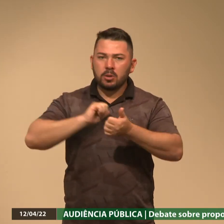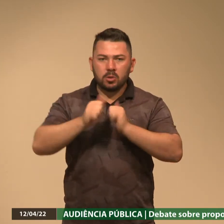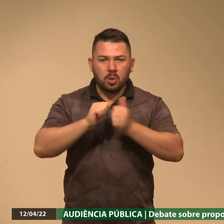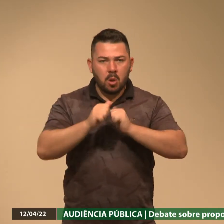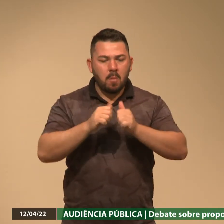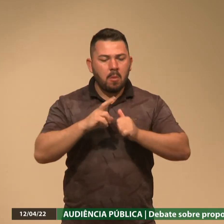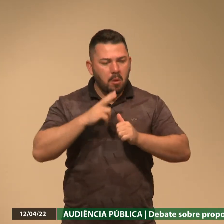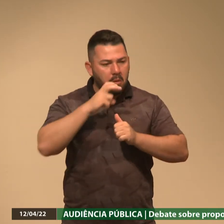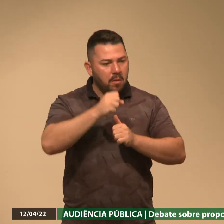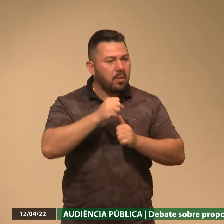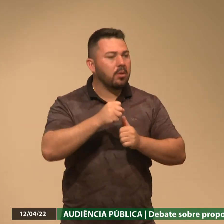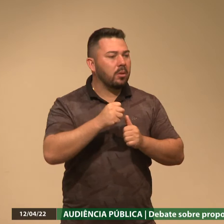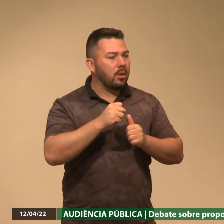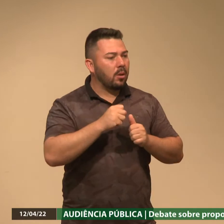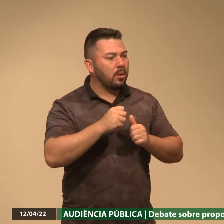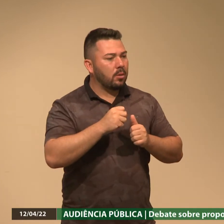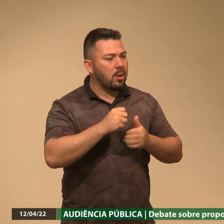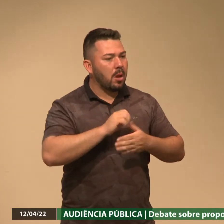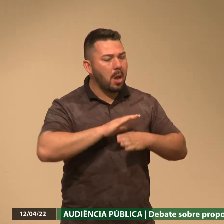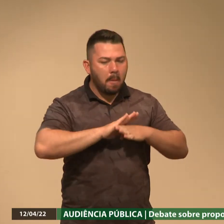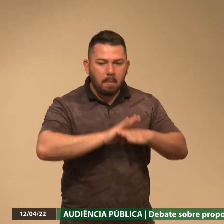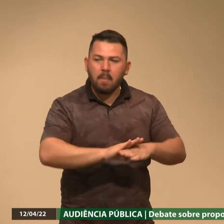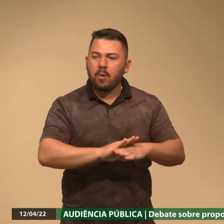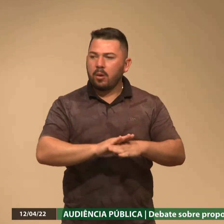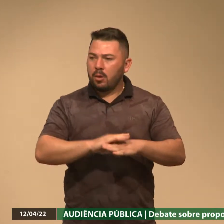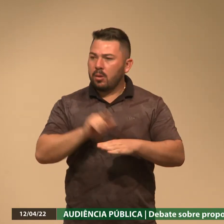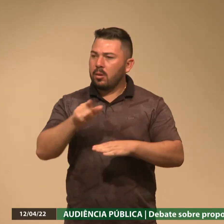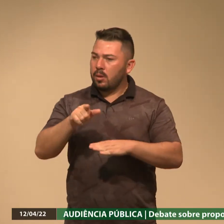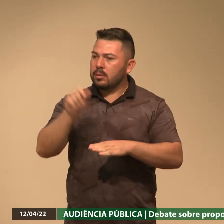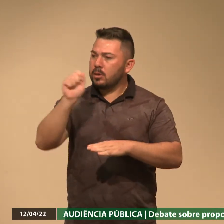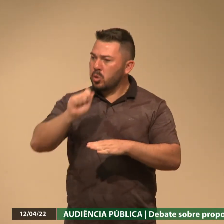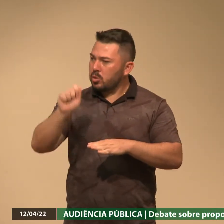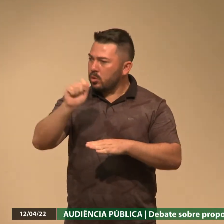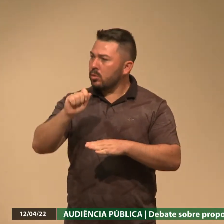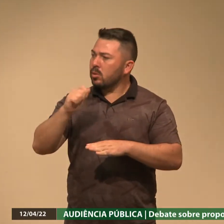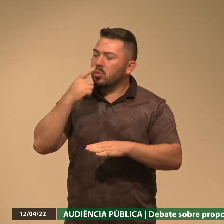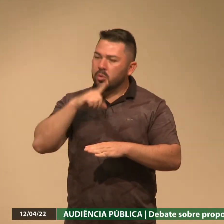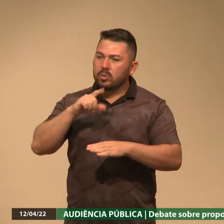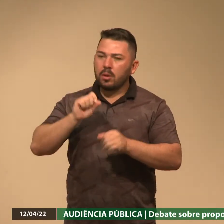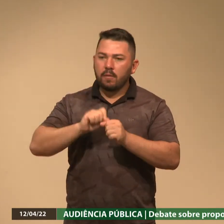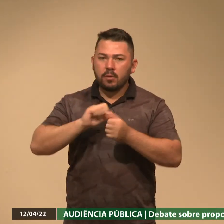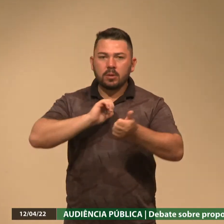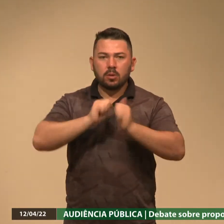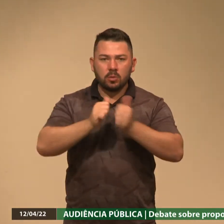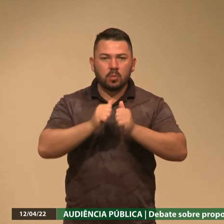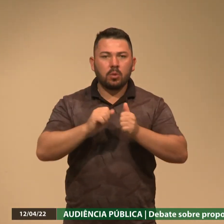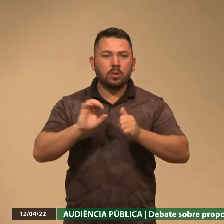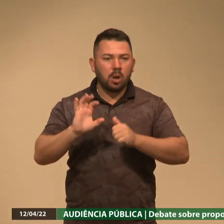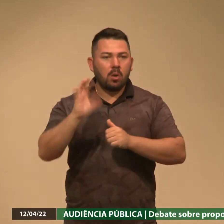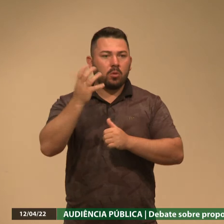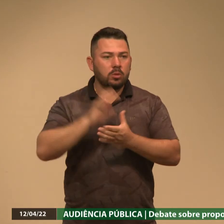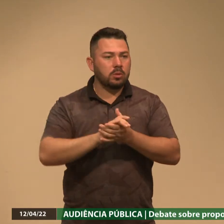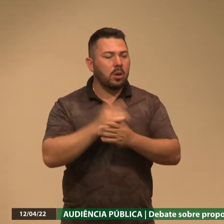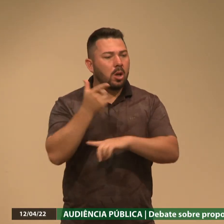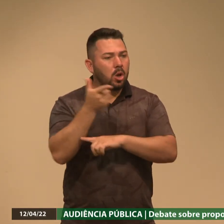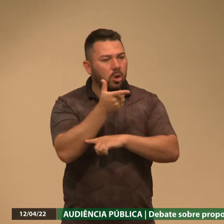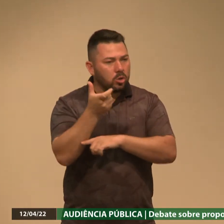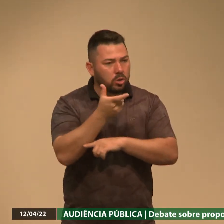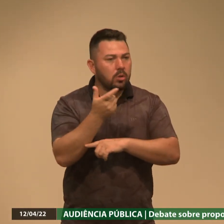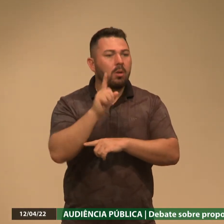esporte Catarinense e apoiando essas entidades que fazem aconteceu o Sport e Santa Catarina e o tiro é uma